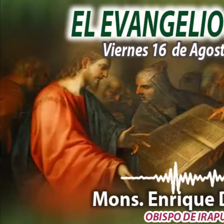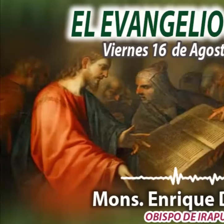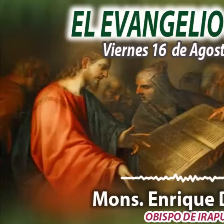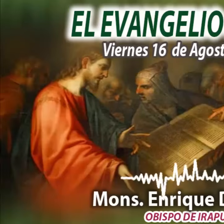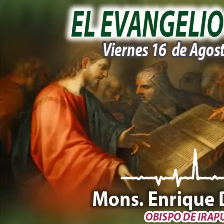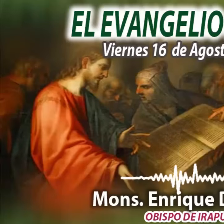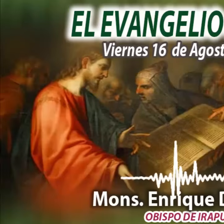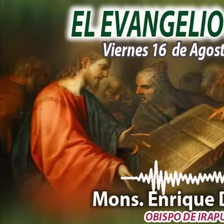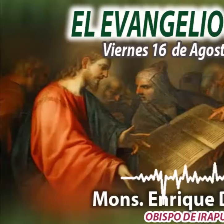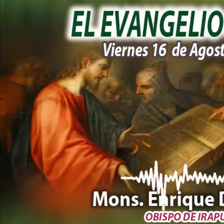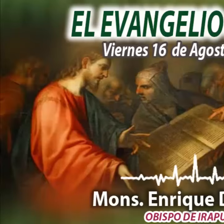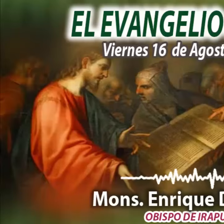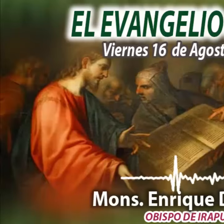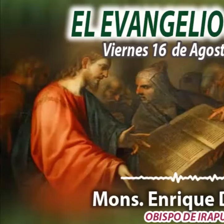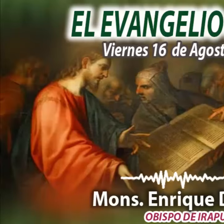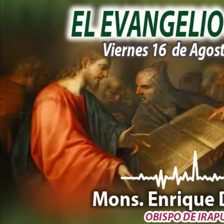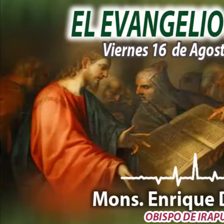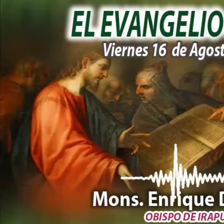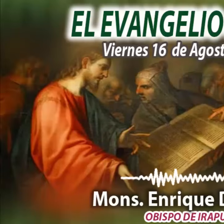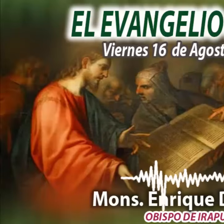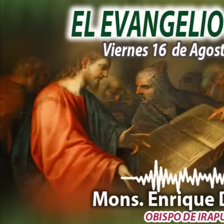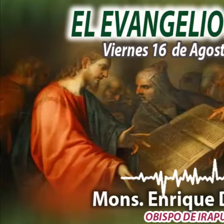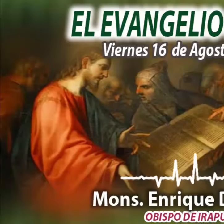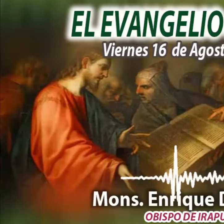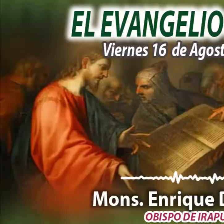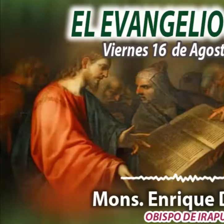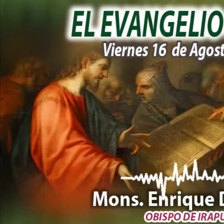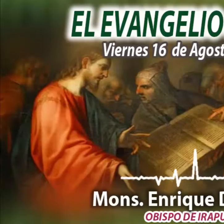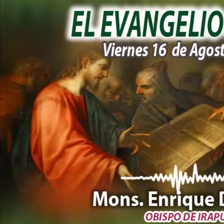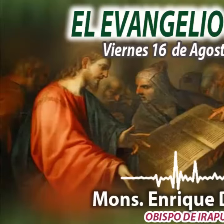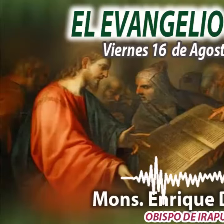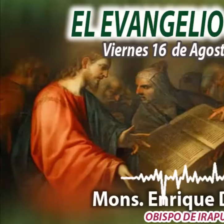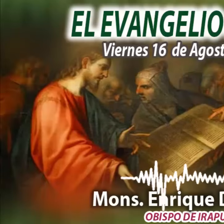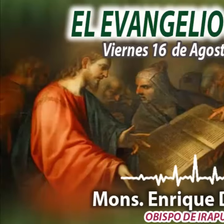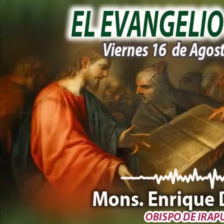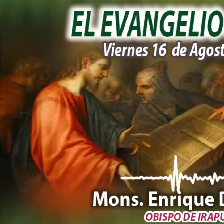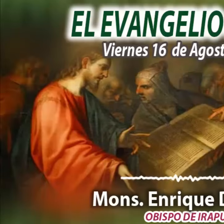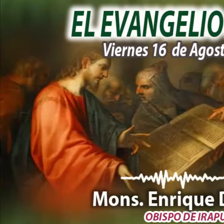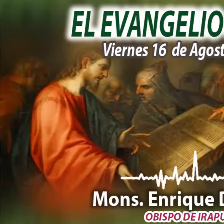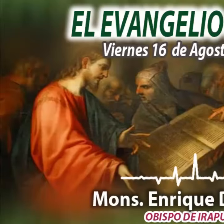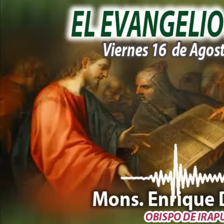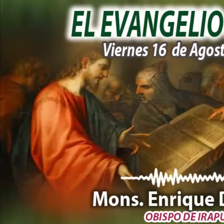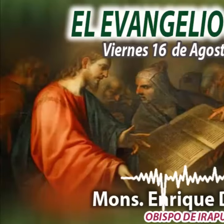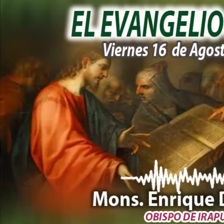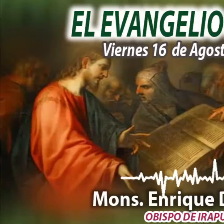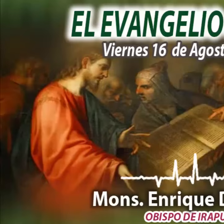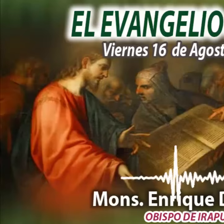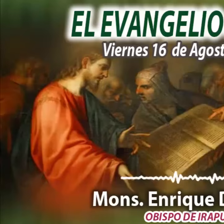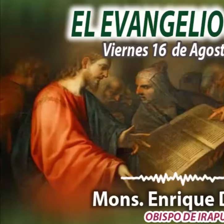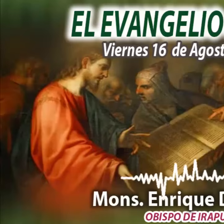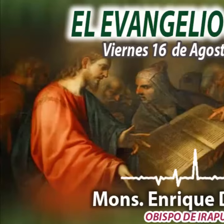Dispuso Dios en su sabiduría, revelarse a sí mismo y dar a conocer el misterio de su voluntad.